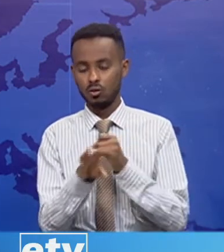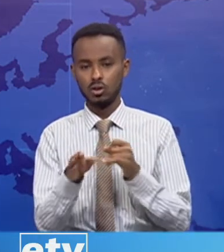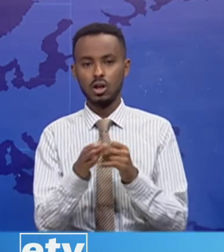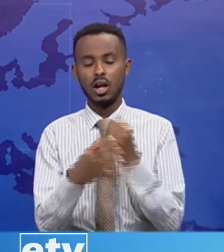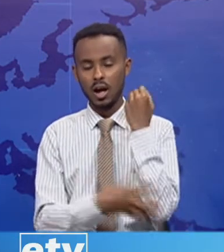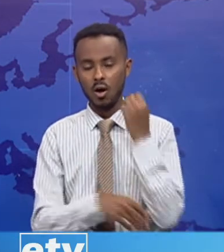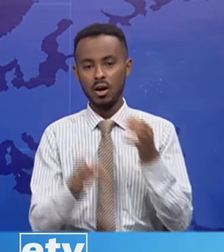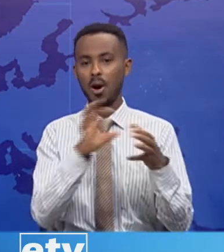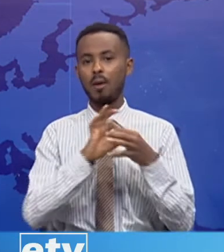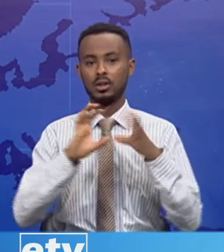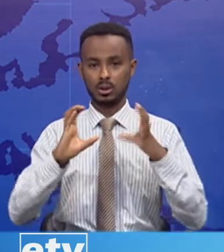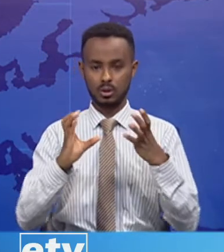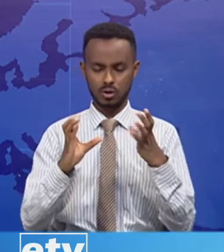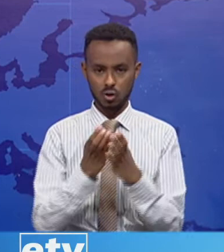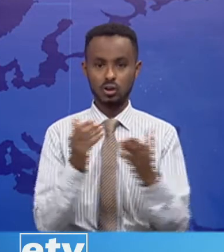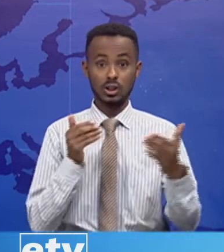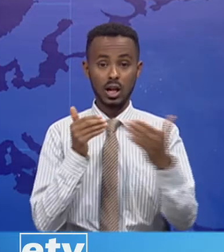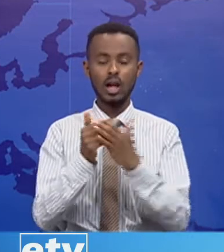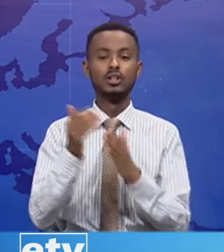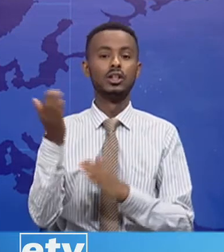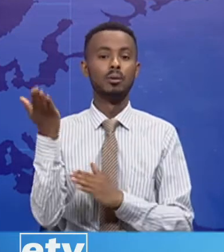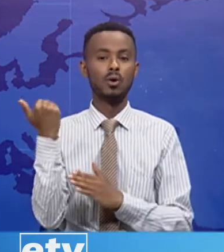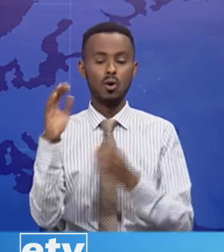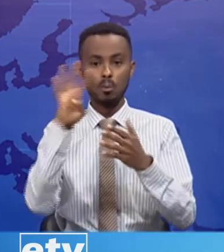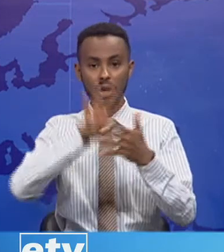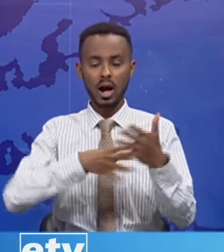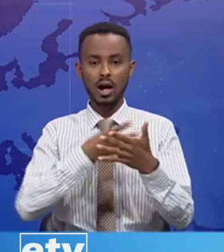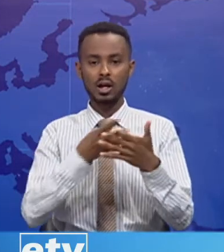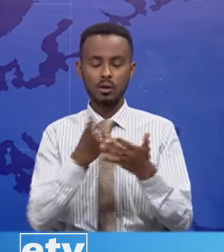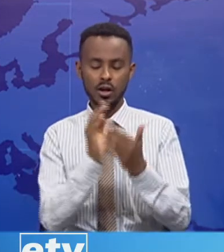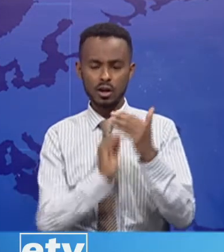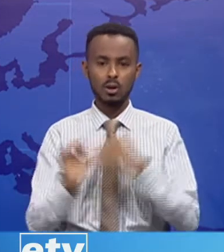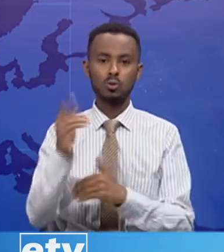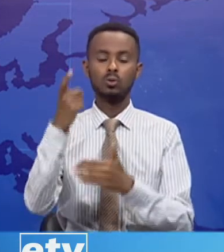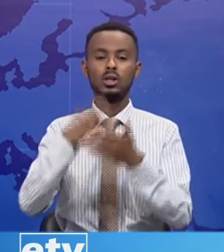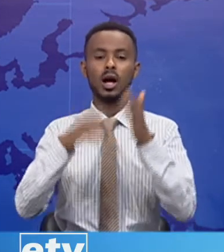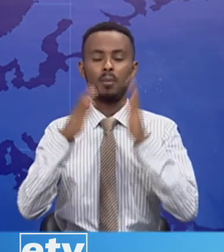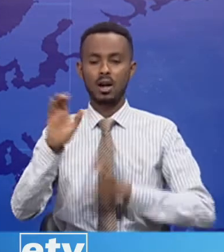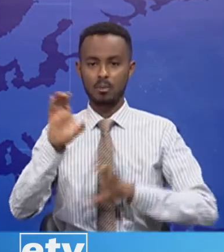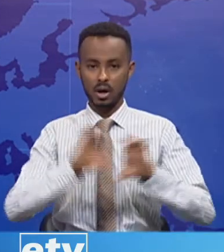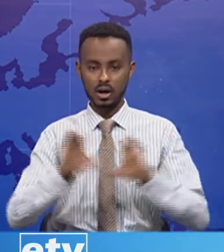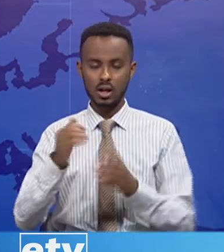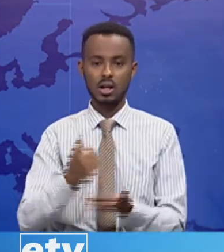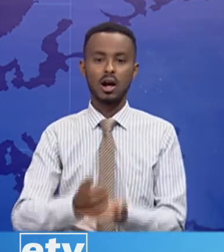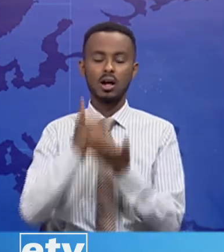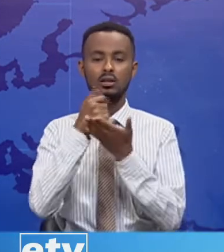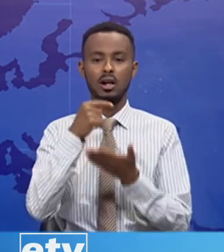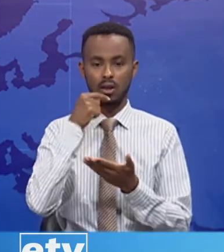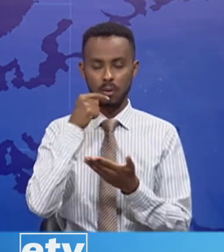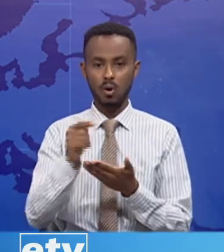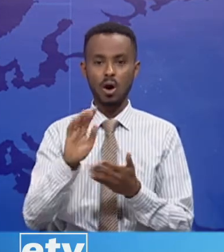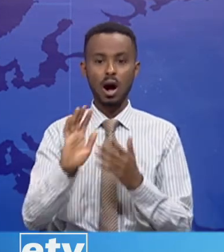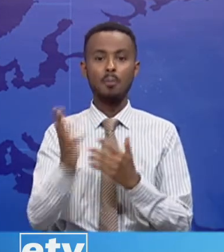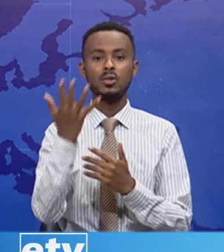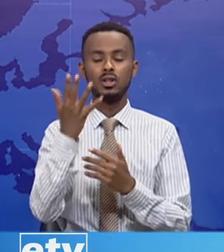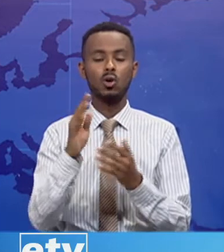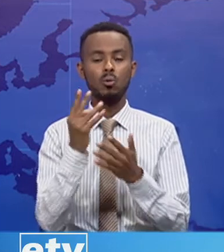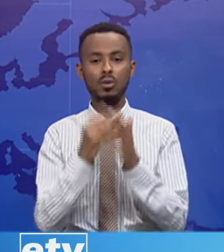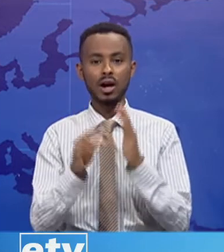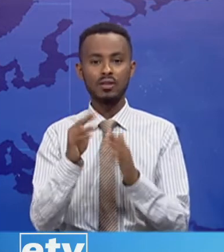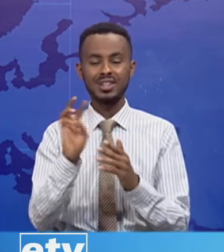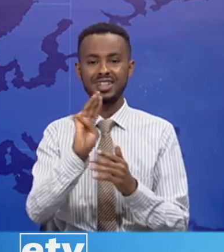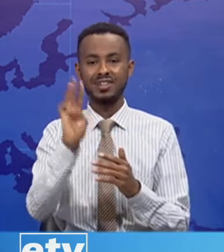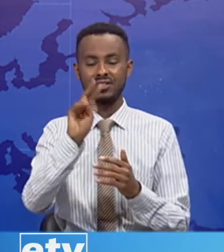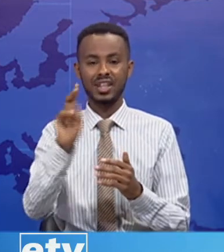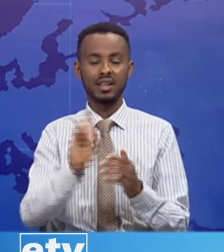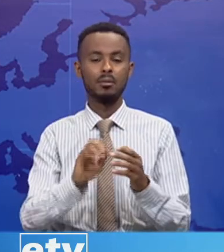ለድሃው የህብረተሰብ ክፍሎች ተደራሽ የነበረውን መርሃ ግብር ይበልጥ ውጤታማ ለማድረግ ያግዛል የተባለው አምስተኛው ምዕራፍ የሴፍትኔት